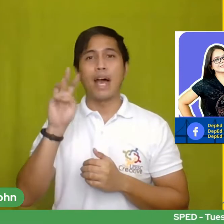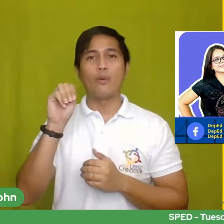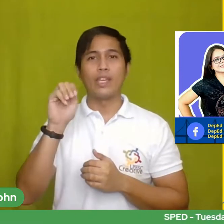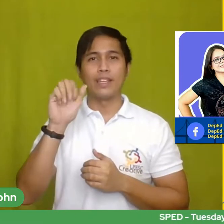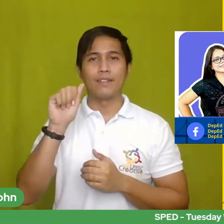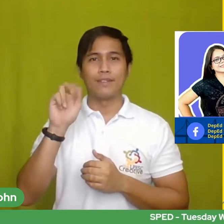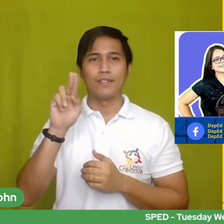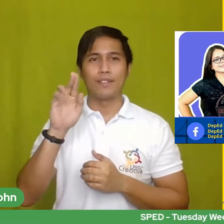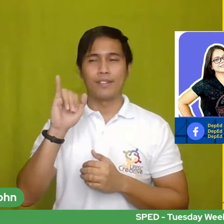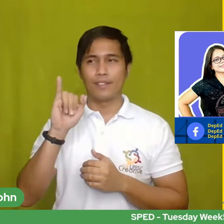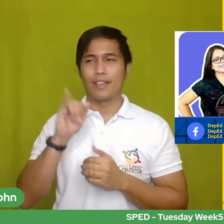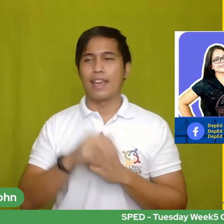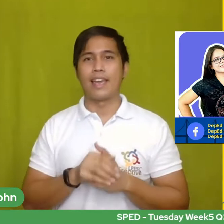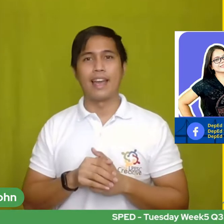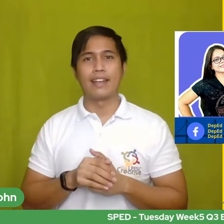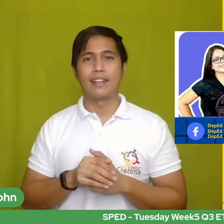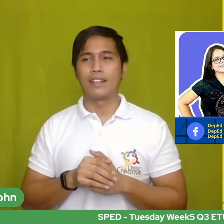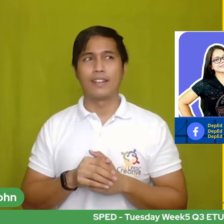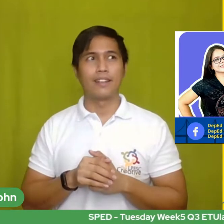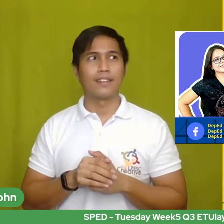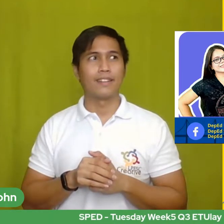Maui. Ayan.